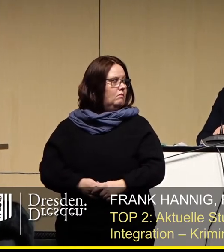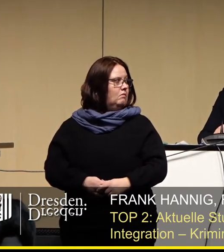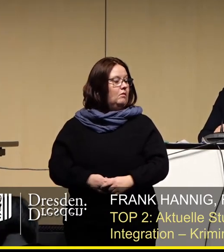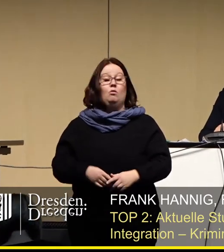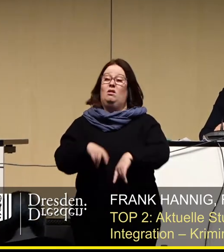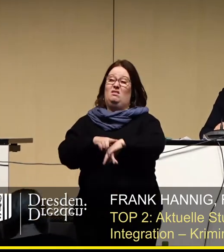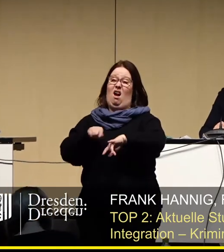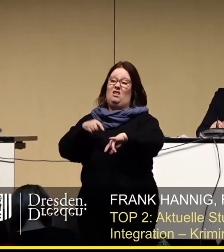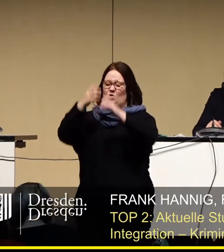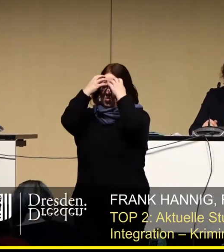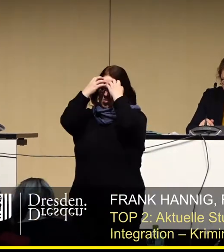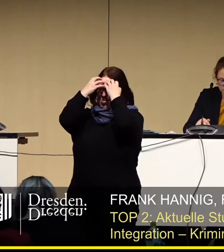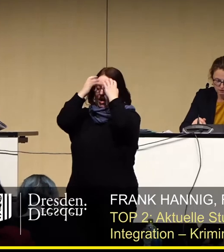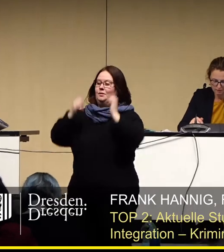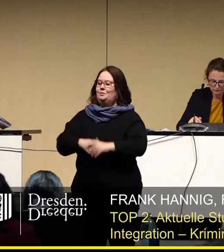Ja, die Zeit läuft schon, das verstehe ich schon.